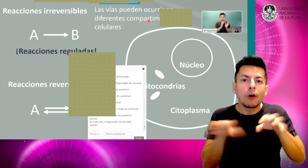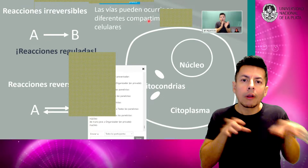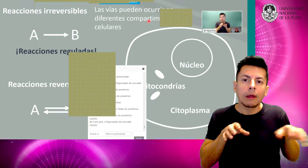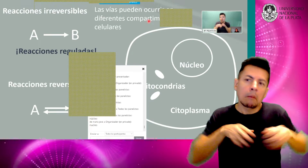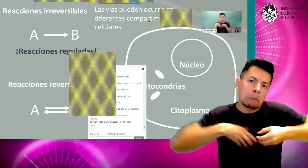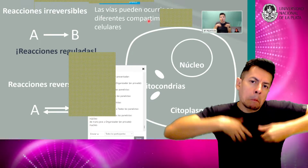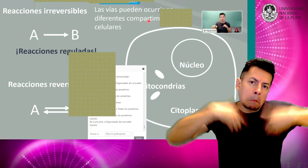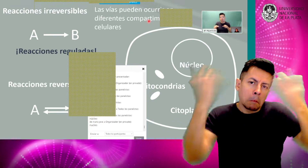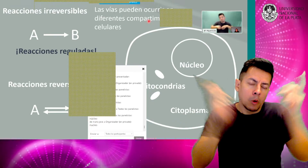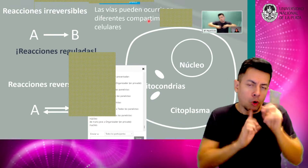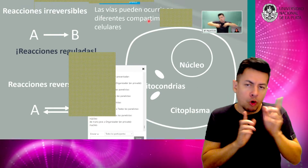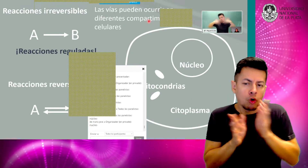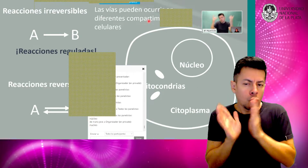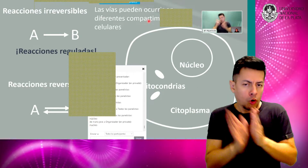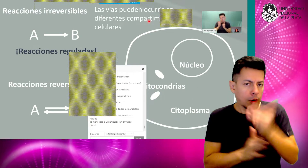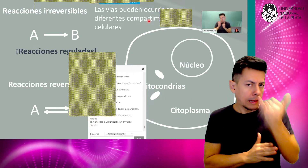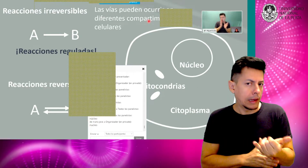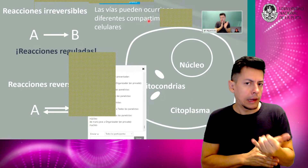que ocurren en ella.